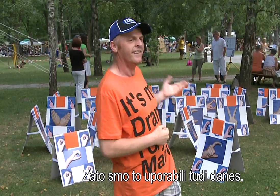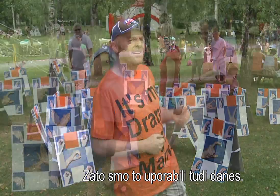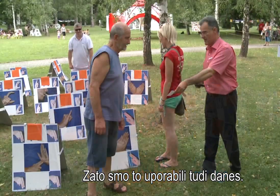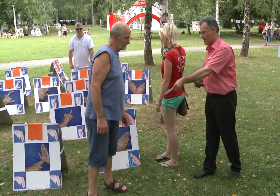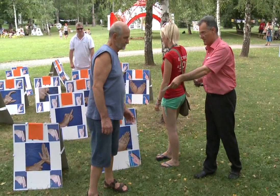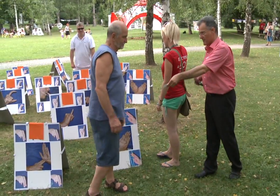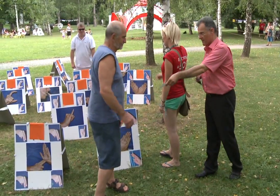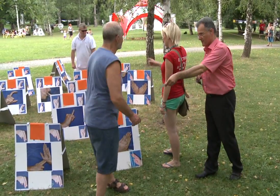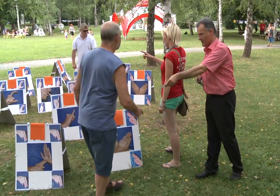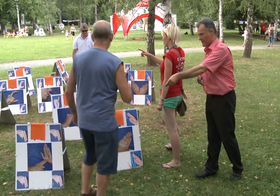Da to naredi.